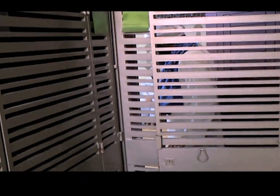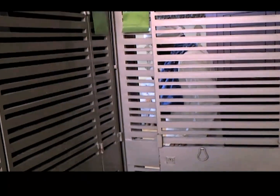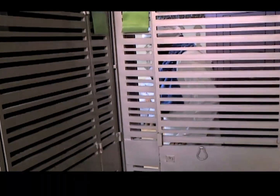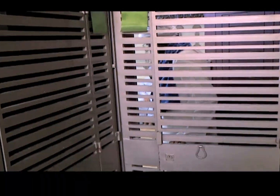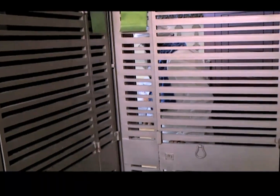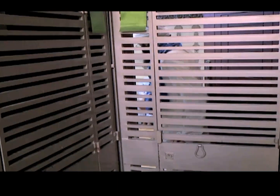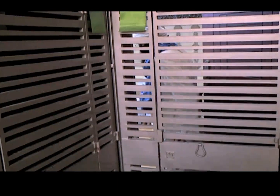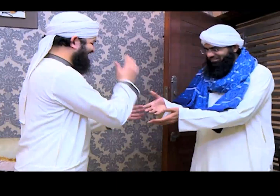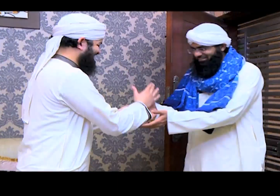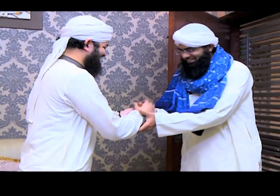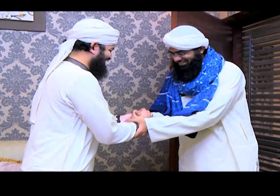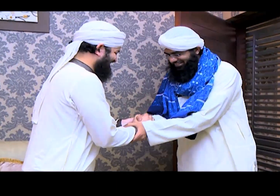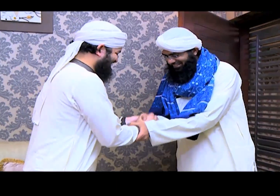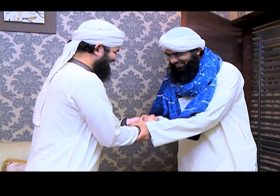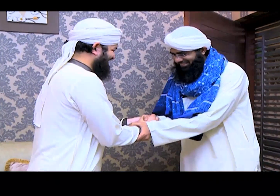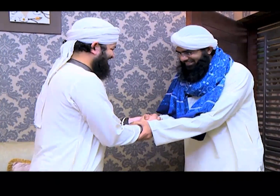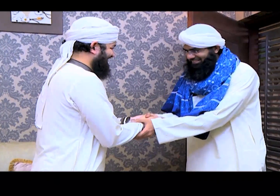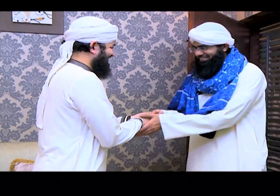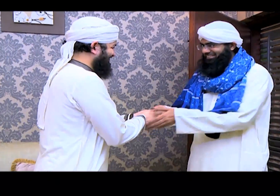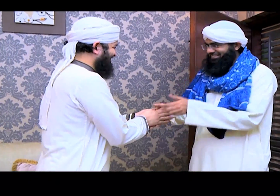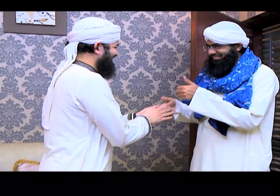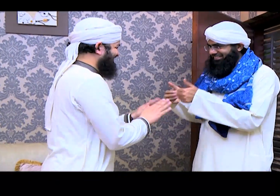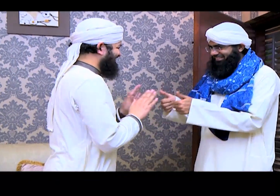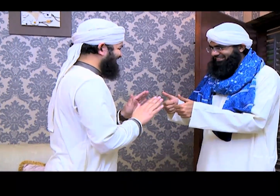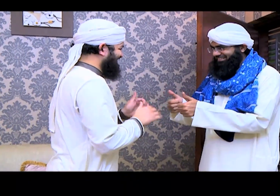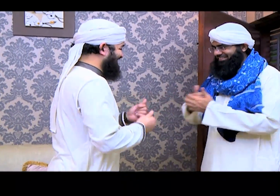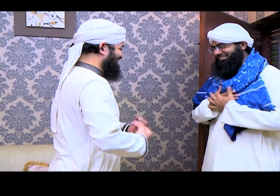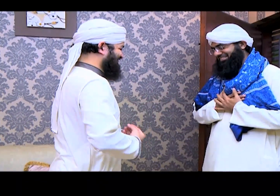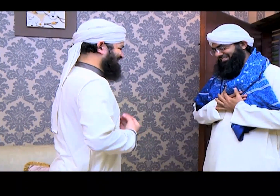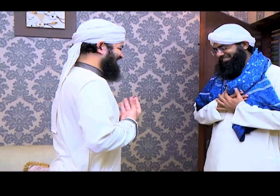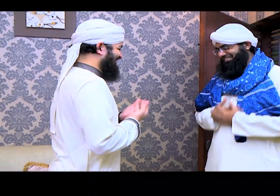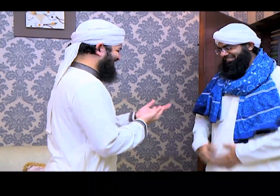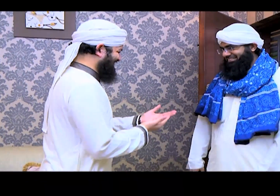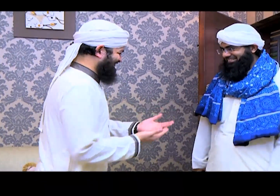اسلام، نفرت دلوں سے مٹاتا ہے